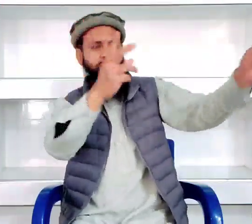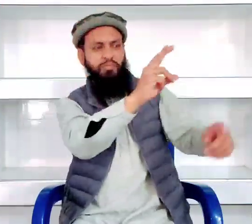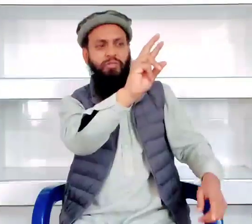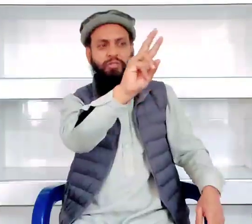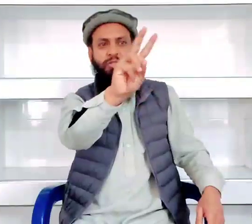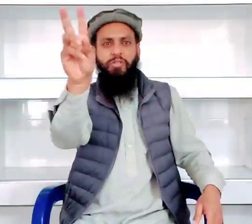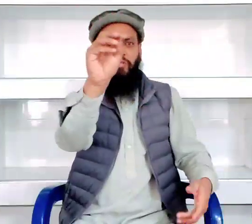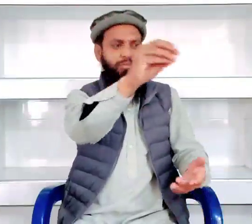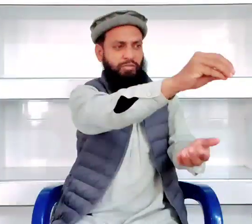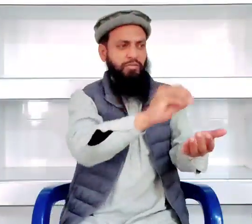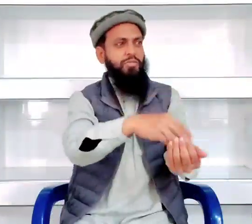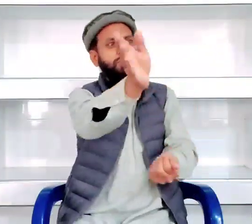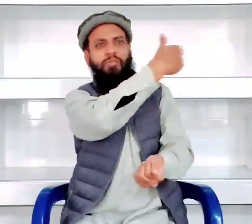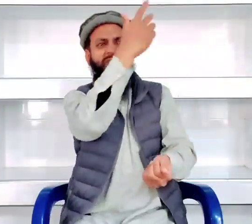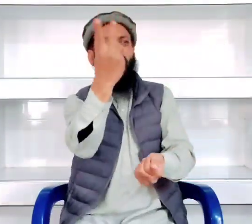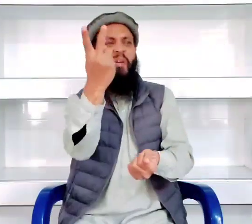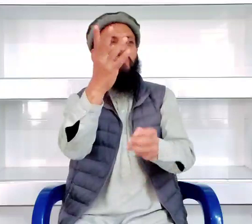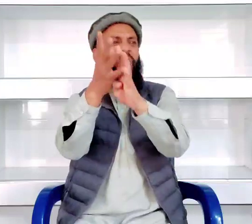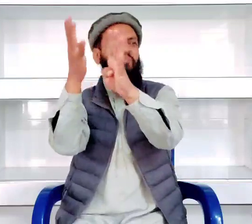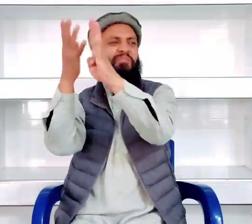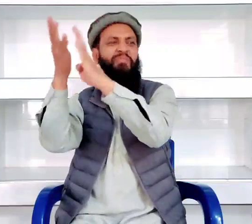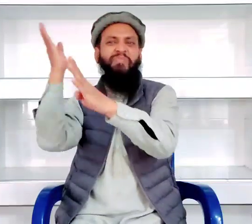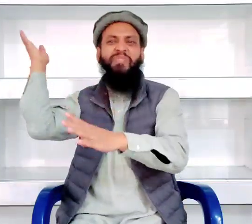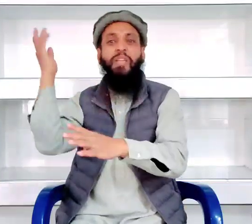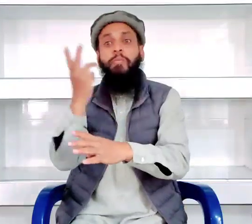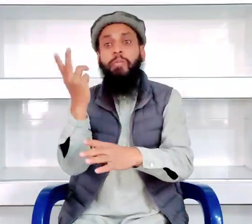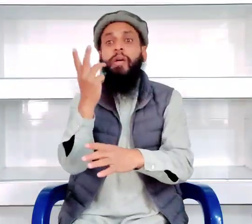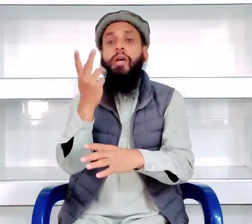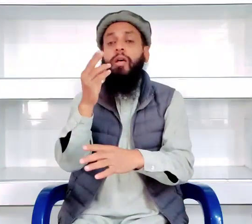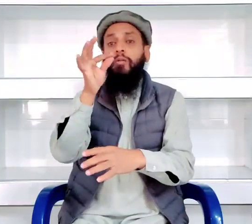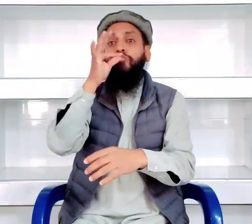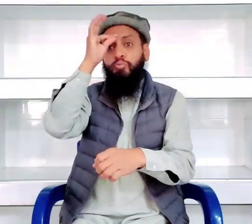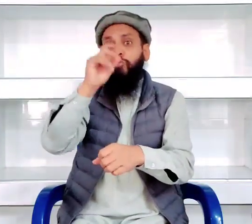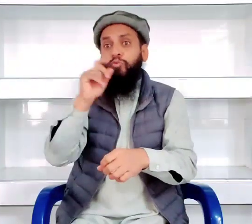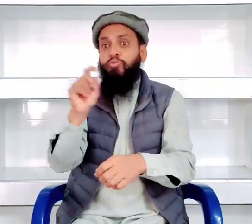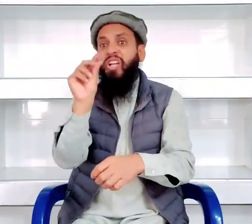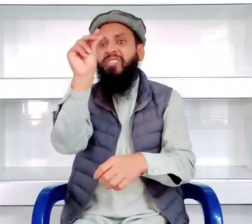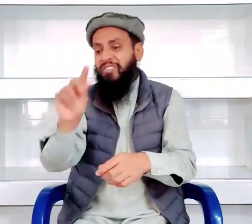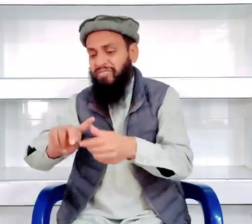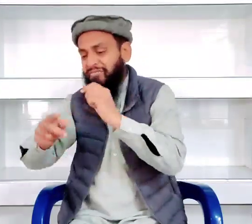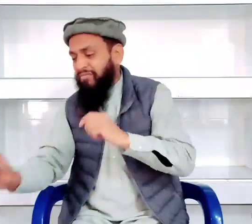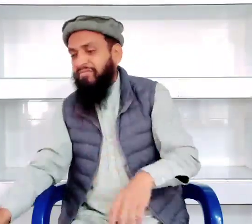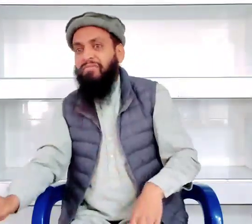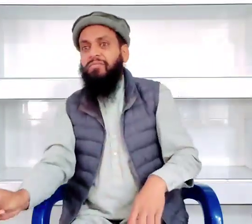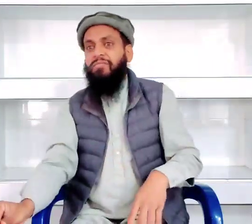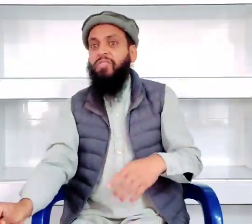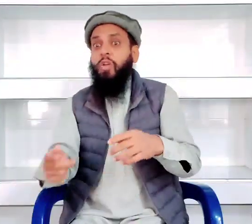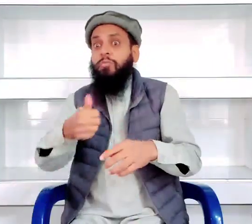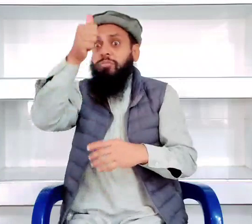اندر اسی بے بے ہوندی ہے تے تو رسول اللہ صلی اللہ علیہ وسلم نے منع فرمایا اے کئی لگ رہے کہ تجارت دی استحاب لگ دے